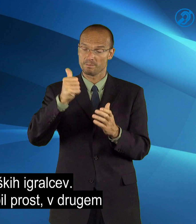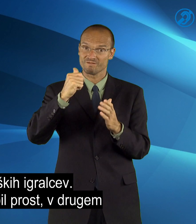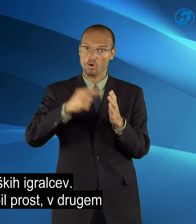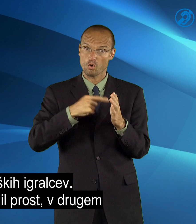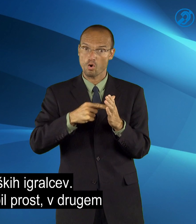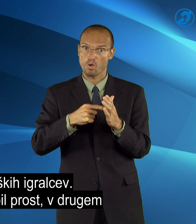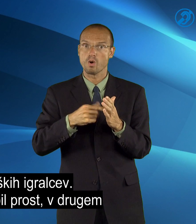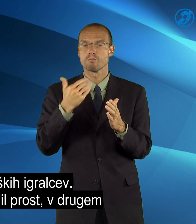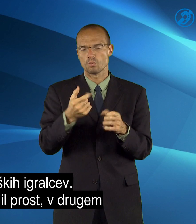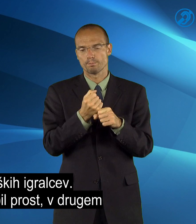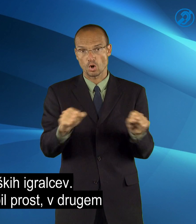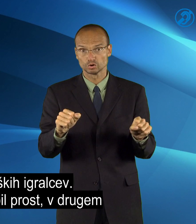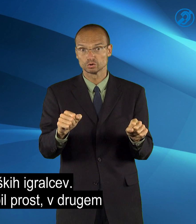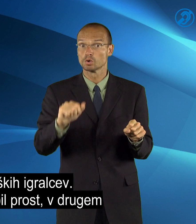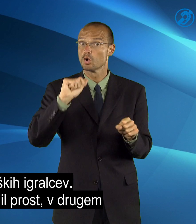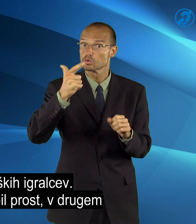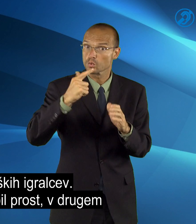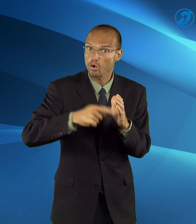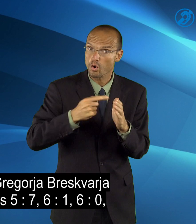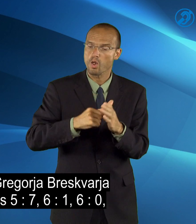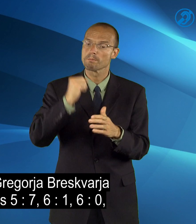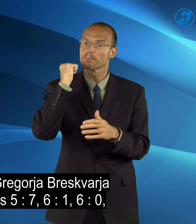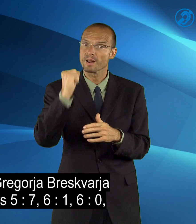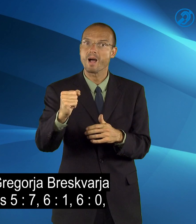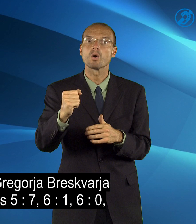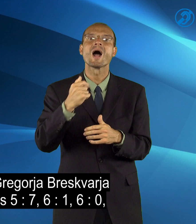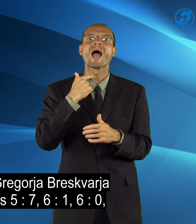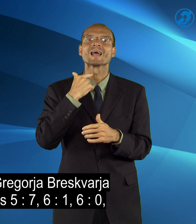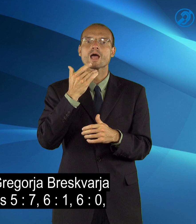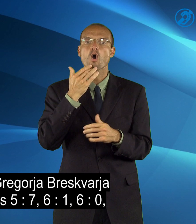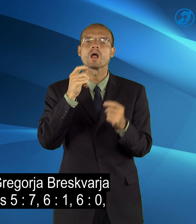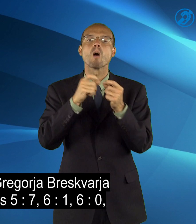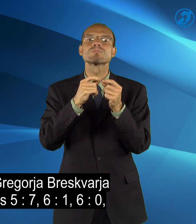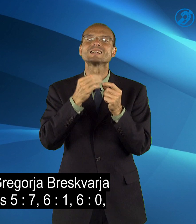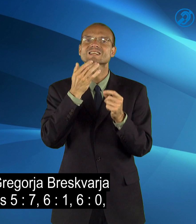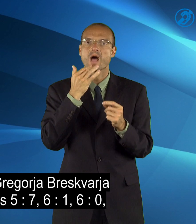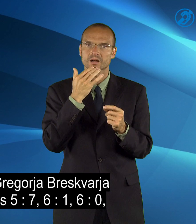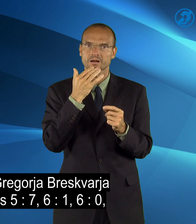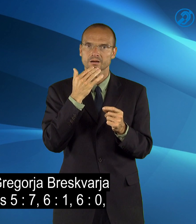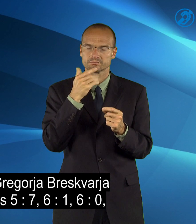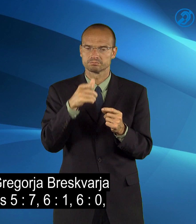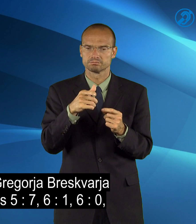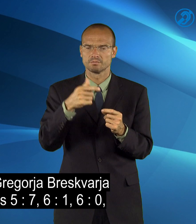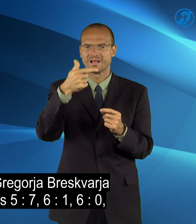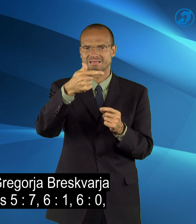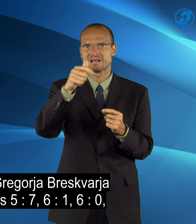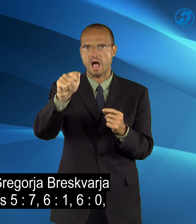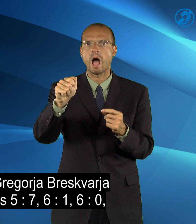V prvem kolu je bil prost, v drugem kolu je premagal Gregorja Breskvarja, TA Breskvar, s